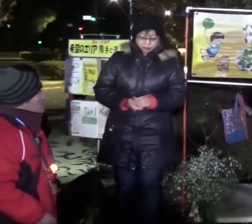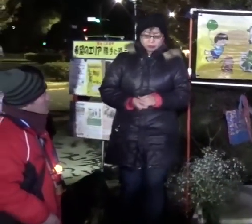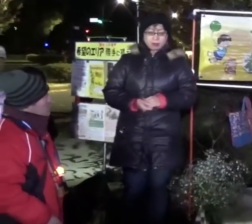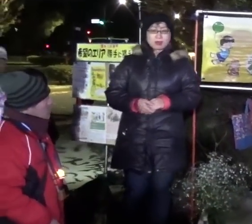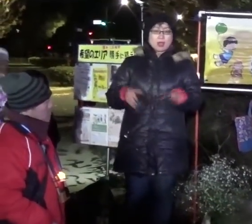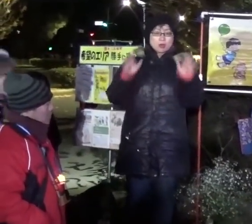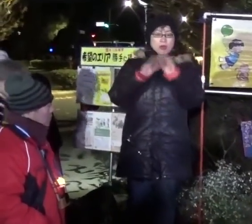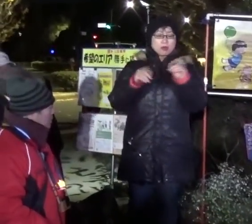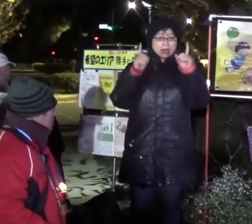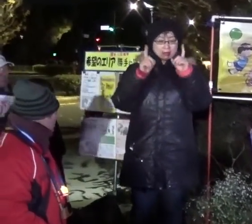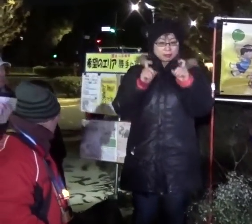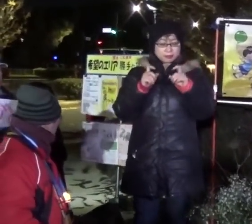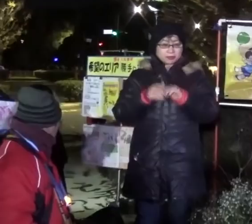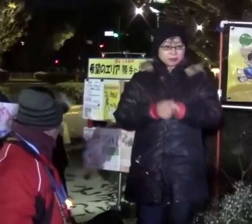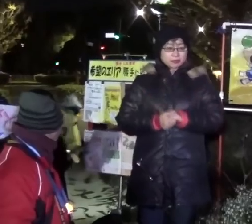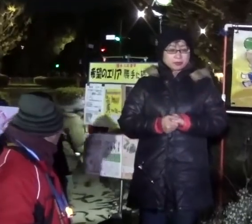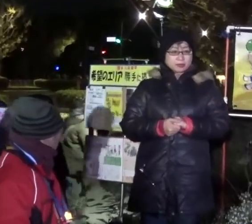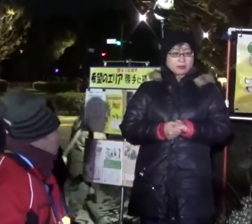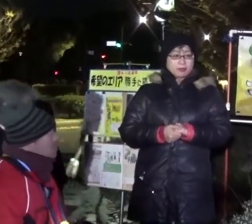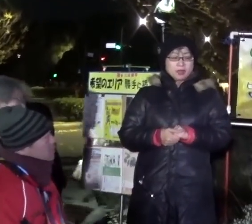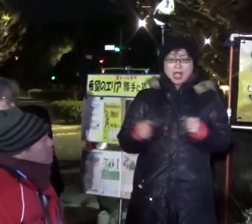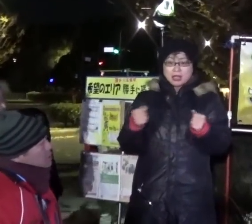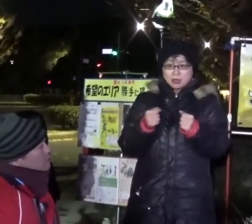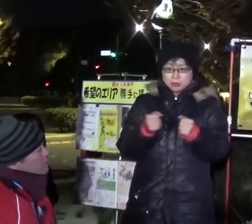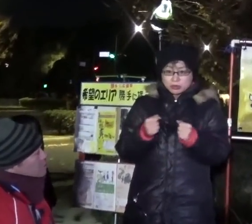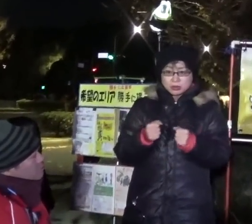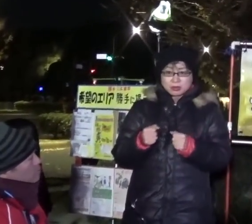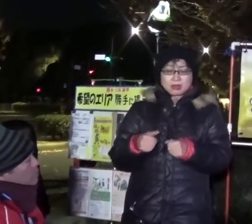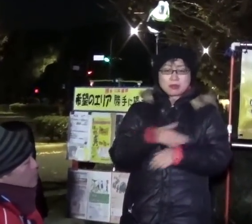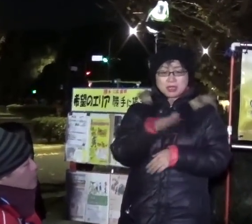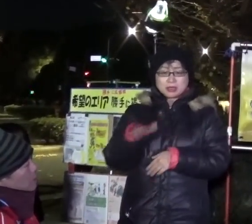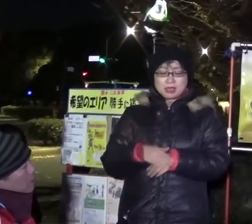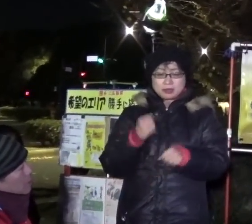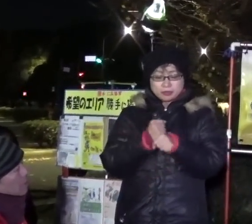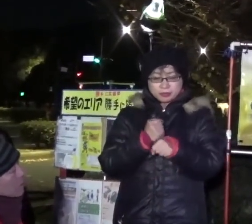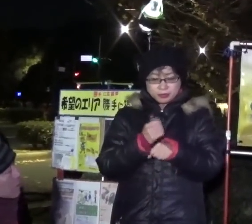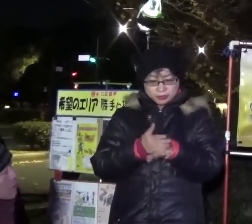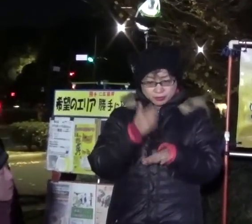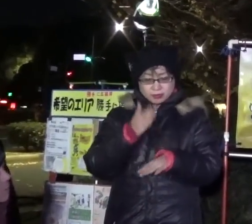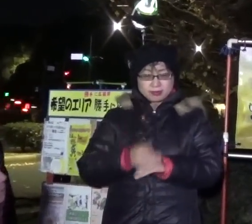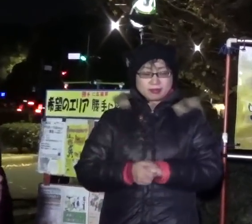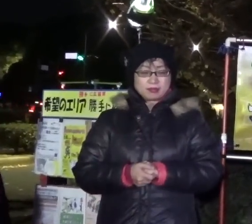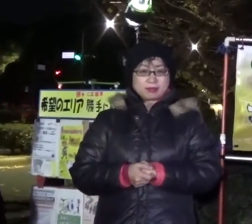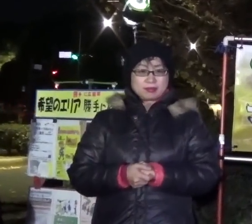こんばんは。 こんばんは。 寒い日に皆さんご苦労様です。